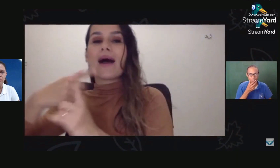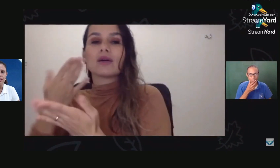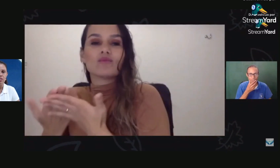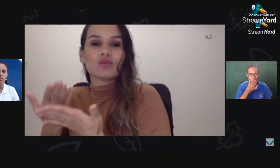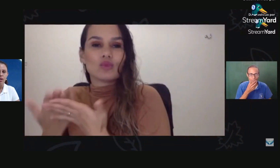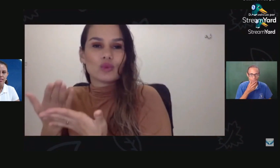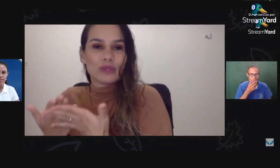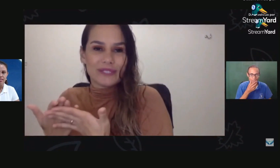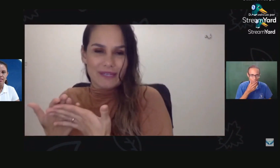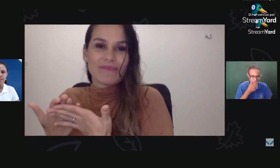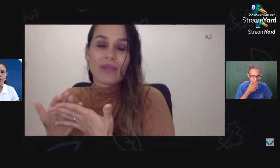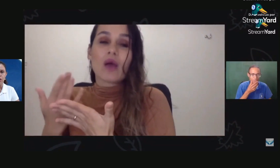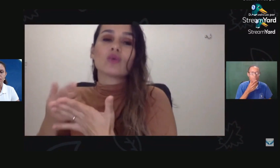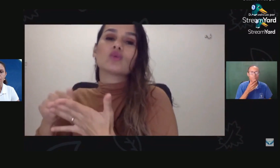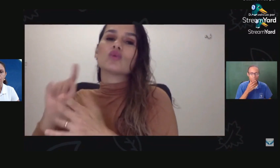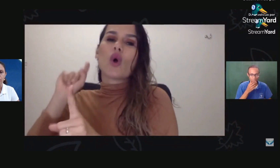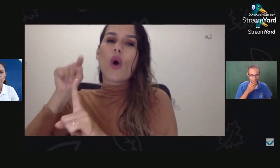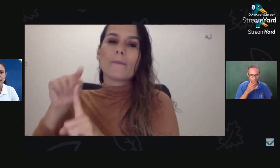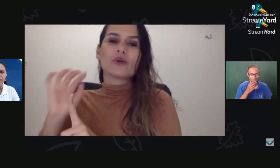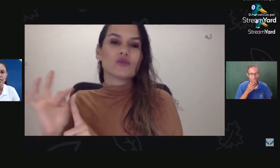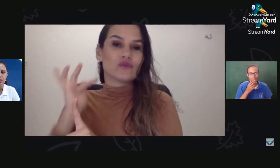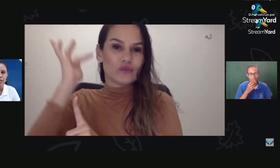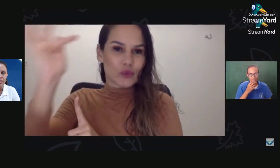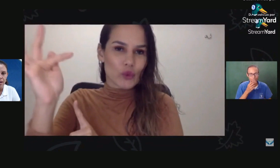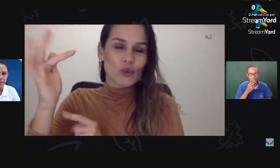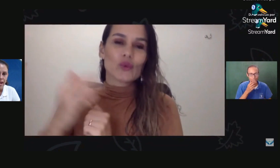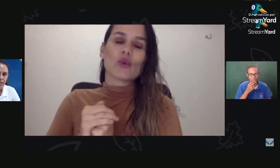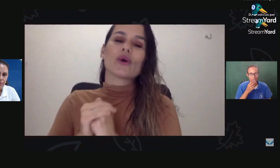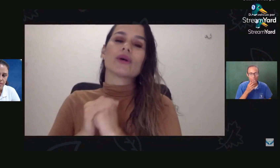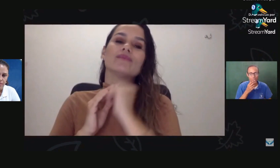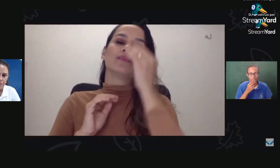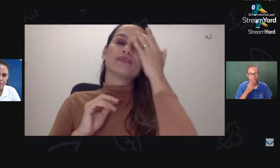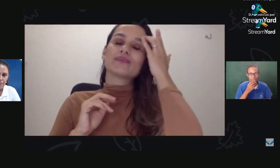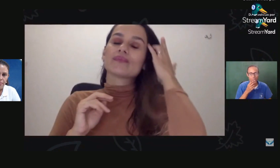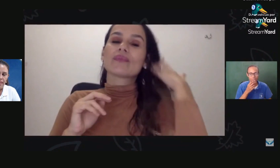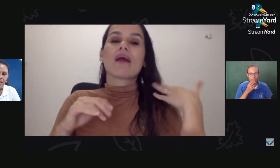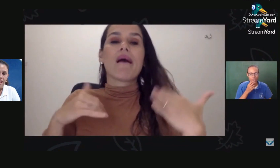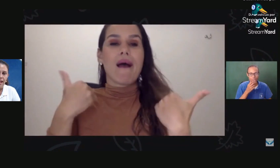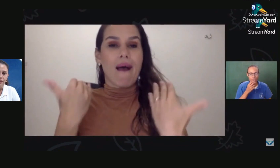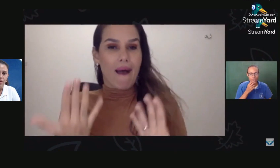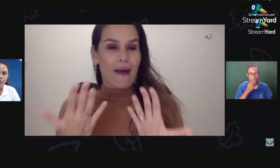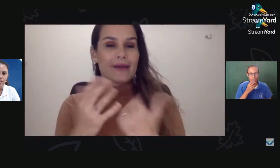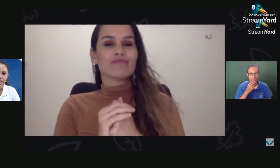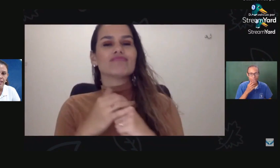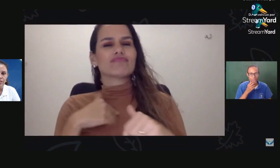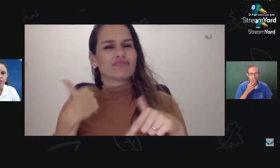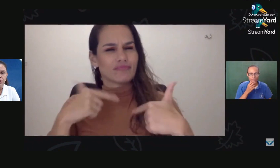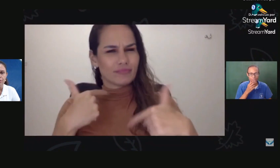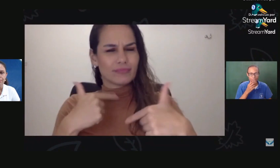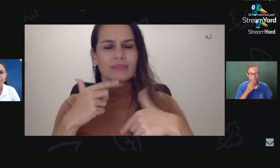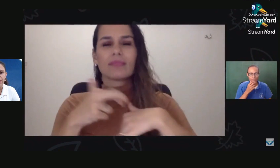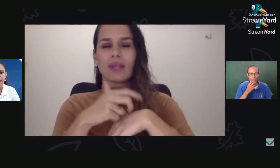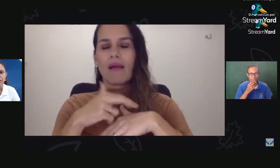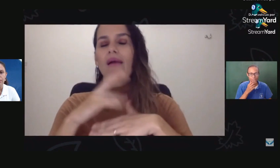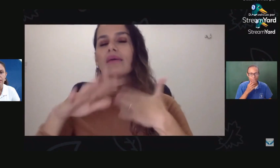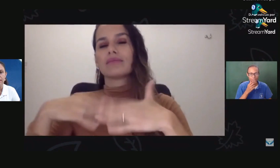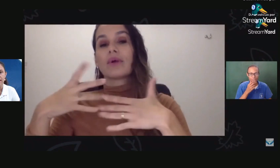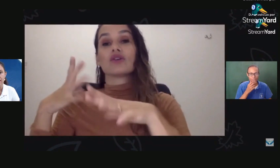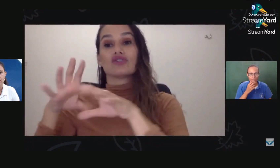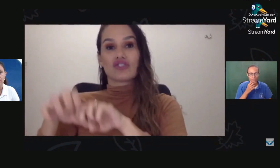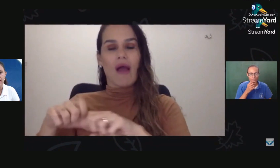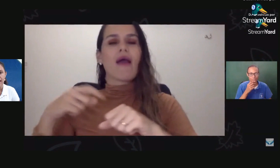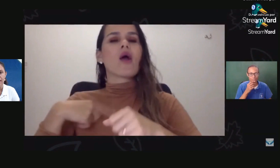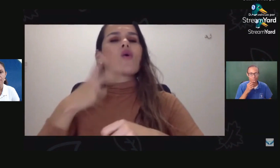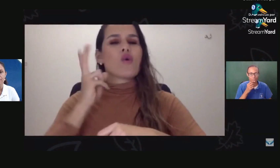transitando, então, nesses dois mundos aí, nesses dois trabalhos. A faculdade em que eu,